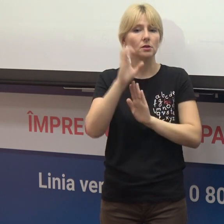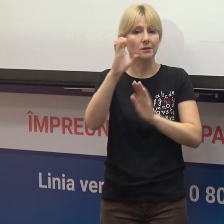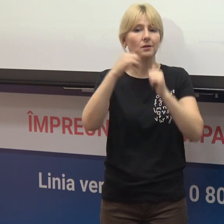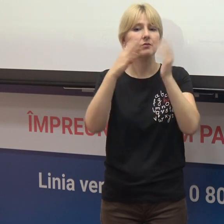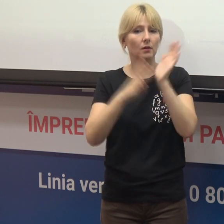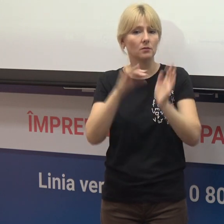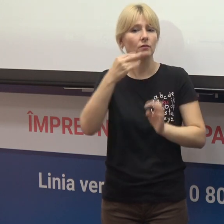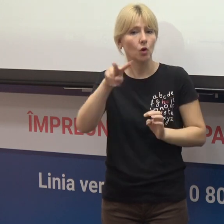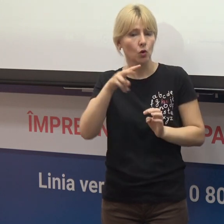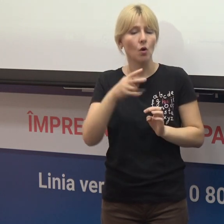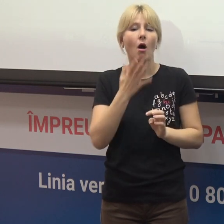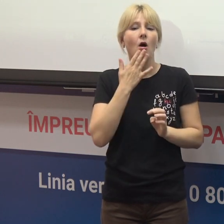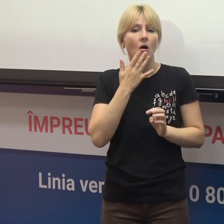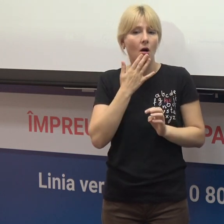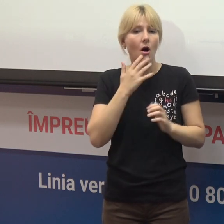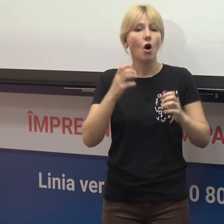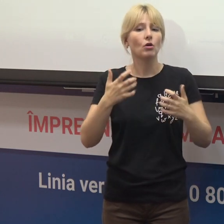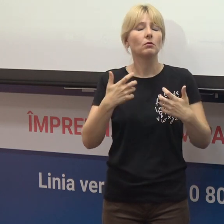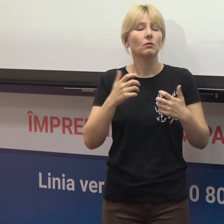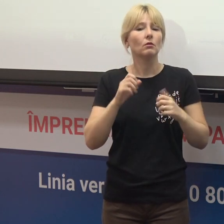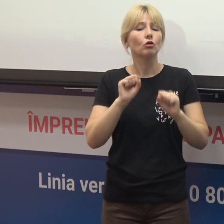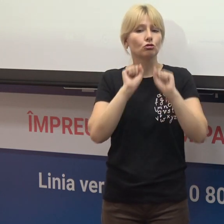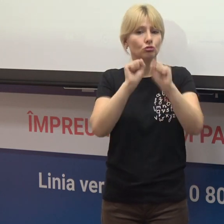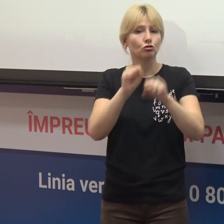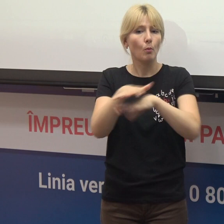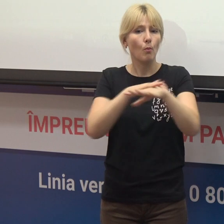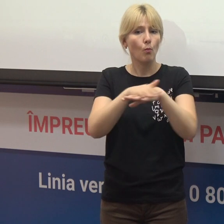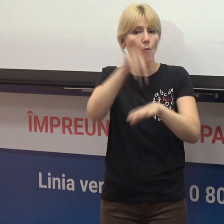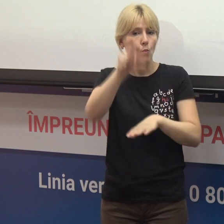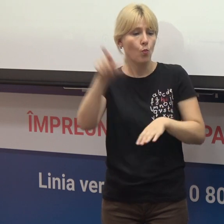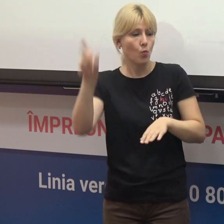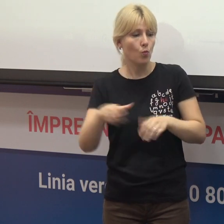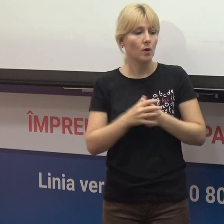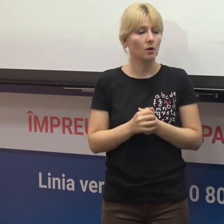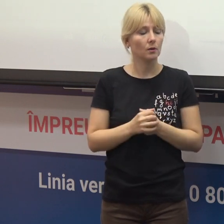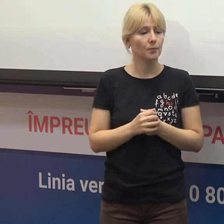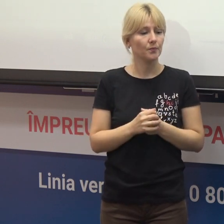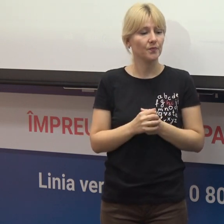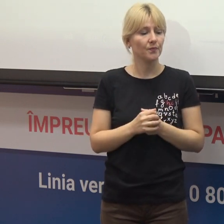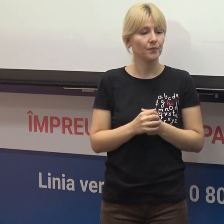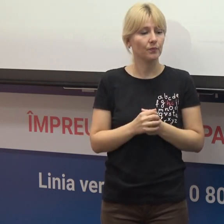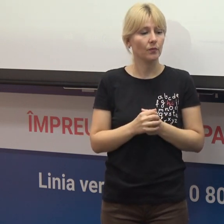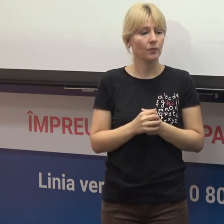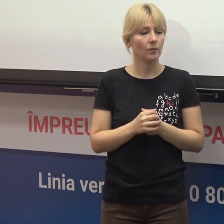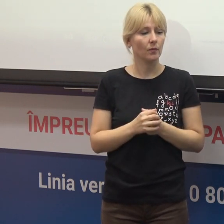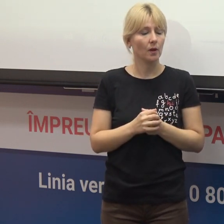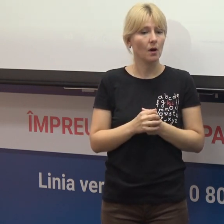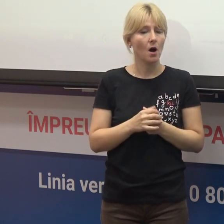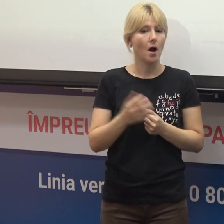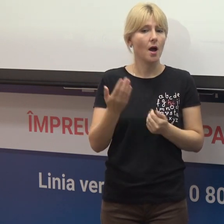Naționale Extraordinare de Sănătate Publică numărul 57. Și dacă e să ne referim cu textul la